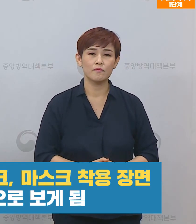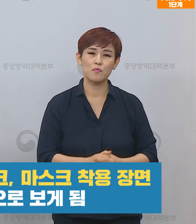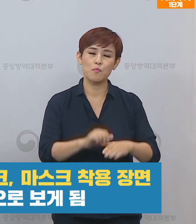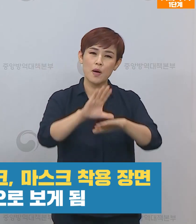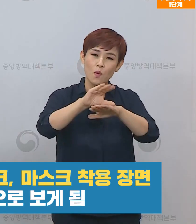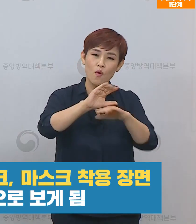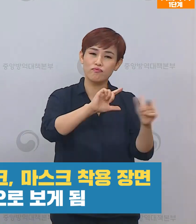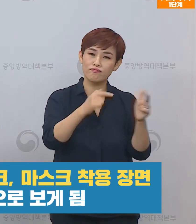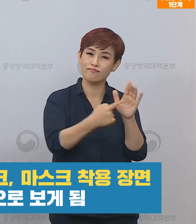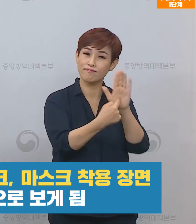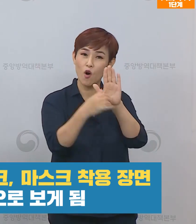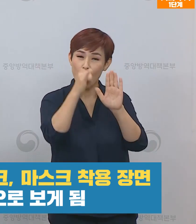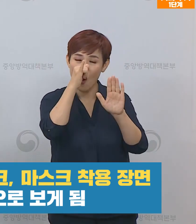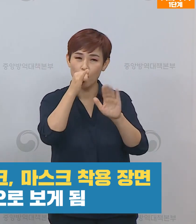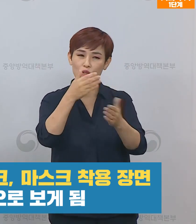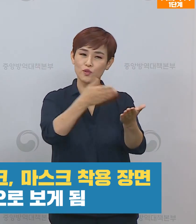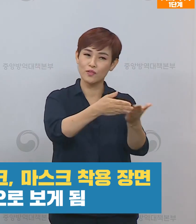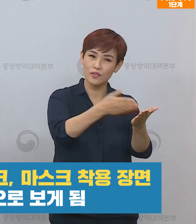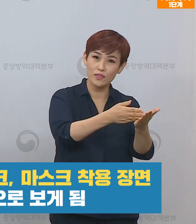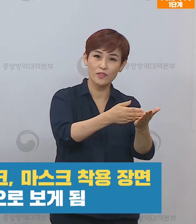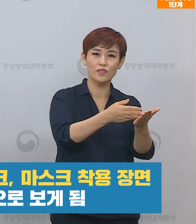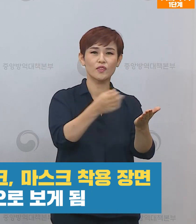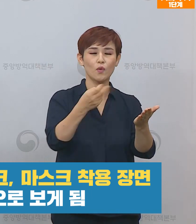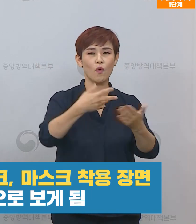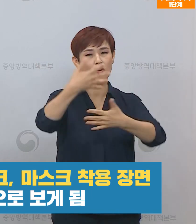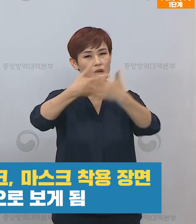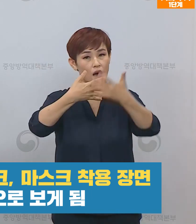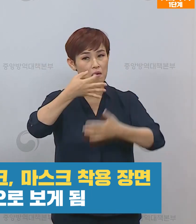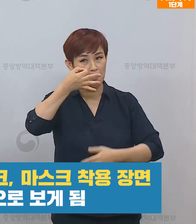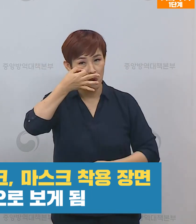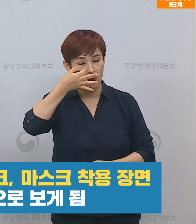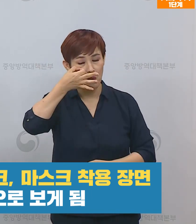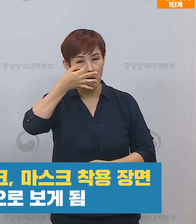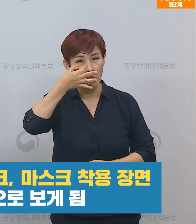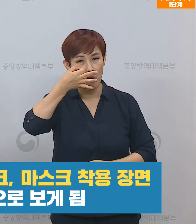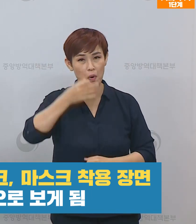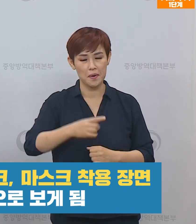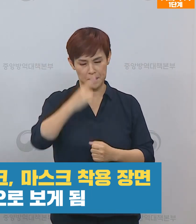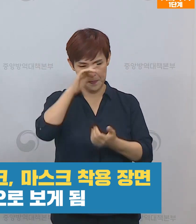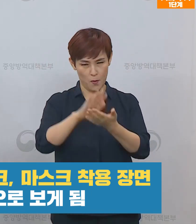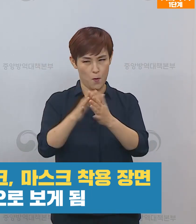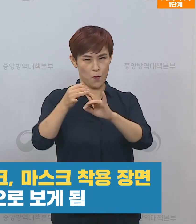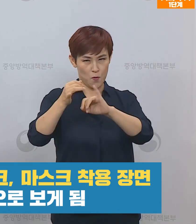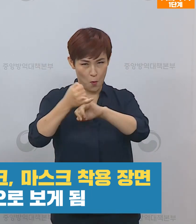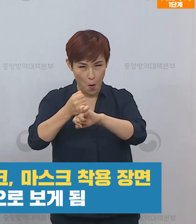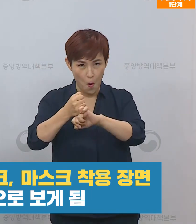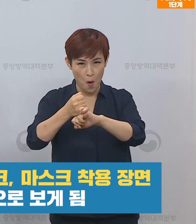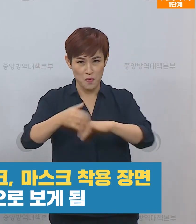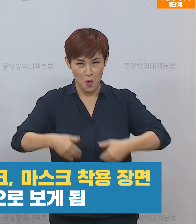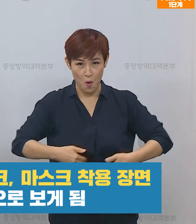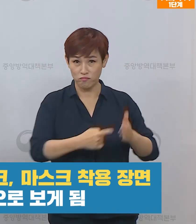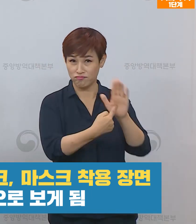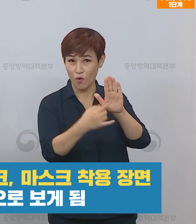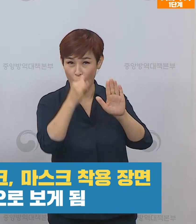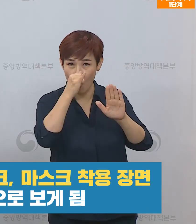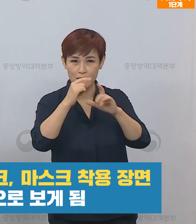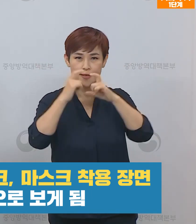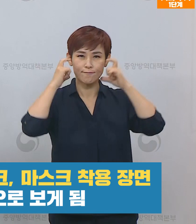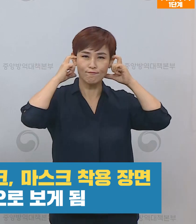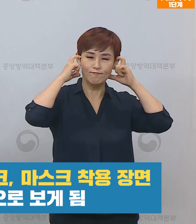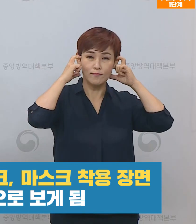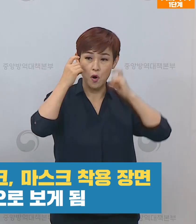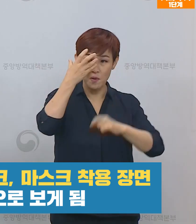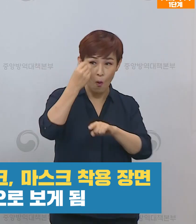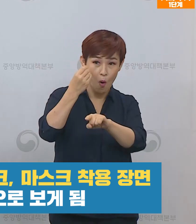대중매체 등에서 방영되는 뉴스나 각종 영상에서 발열 체크, 그리고 마스크 착용 장면을